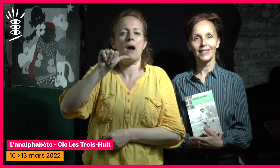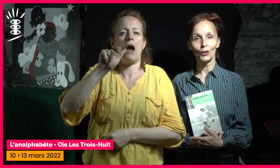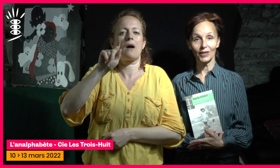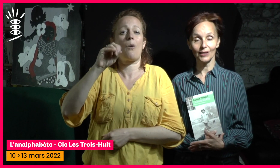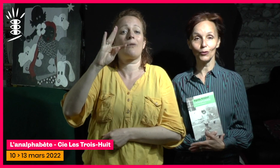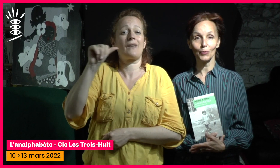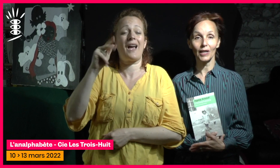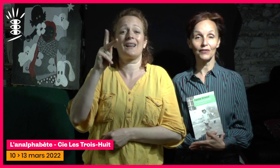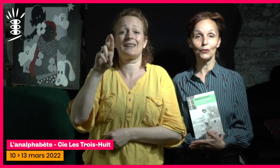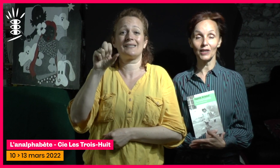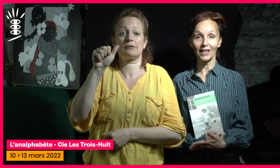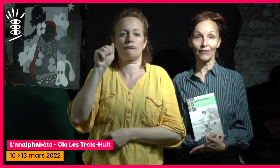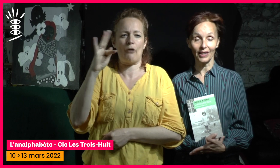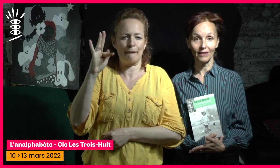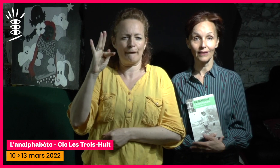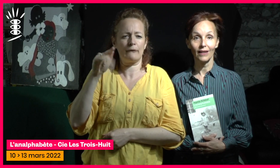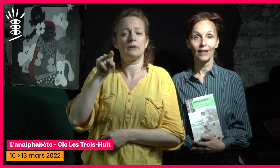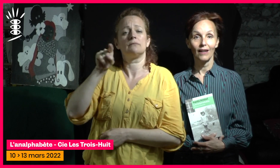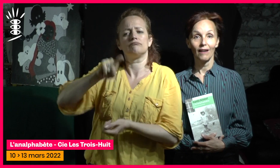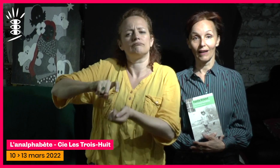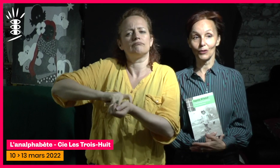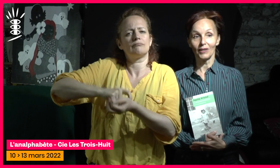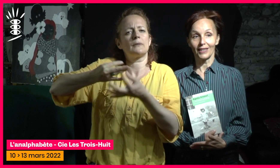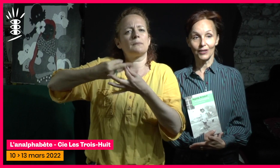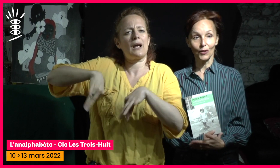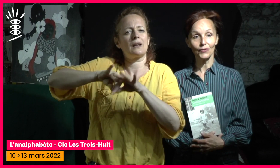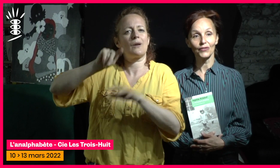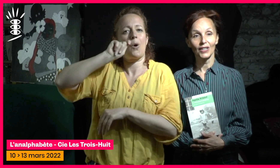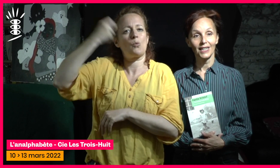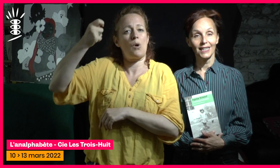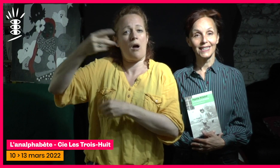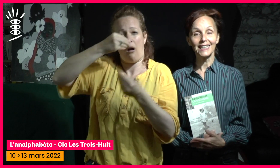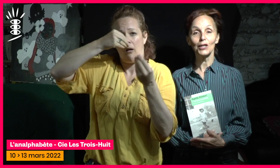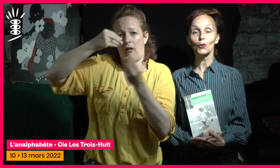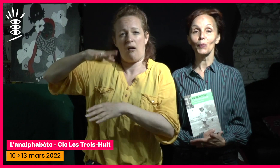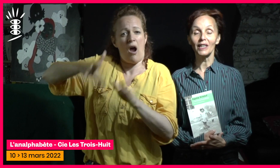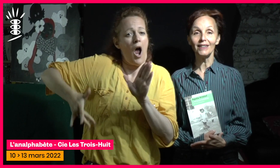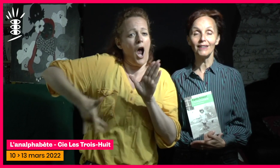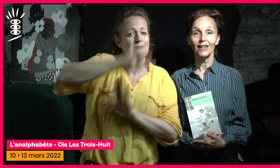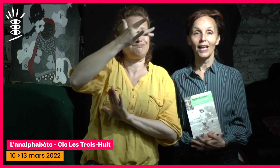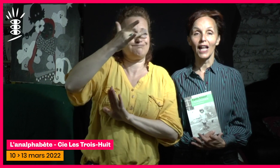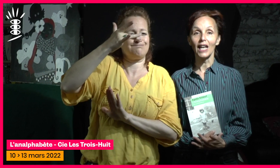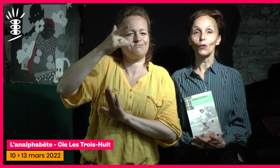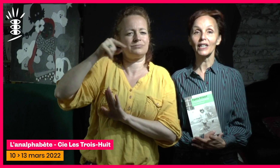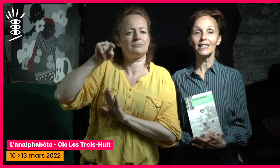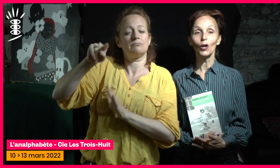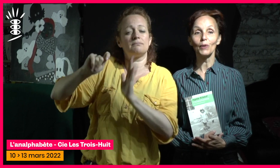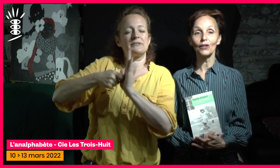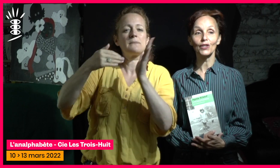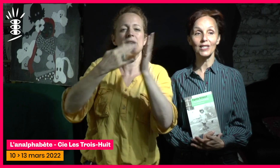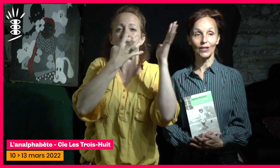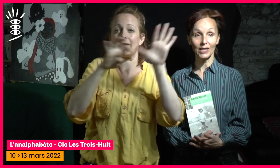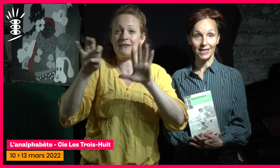L'Analphabète est le récit autobiographique d'une écrivaine, Agota Christophe, qui quitte son pays, la Hongrie,